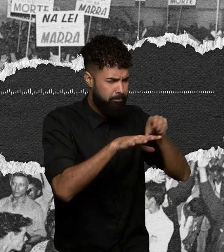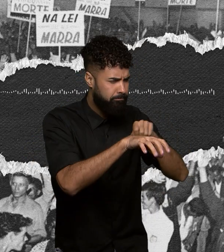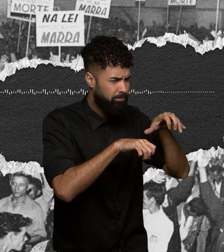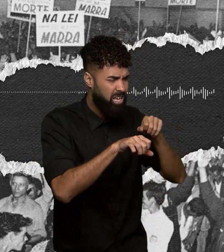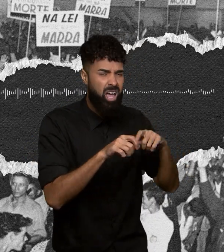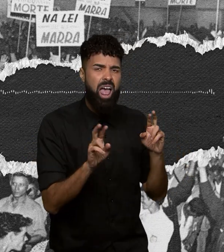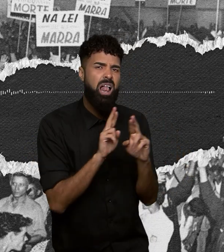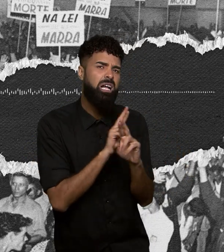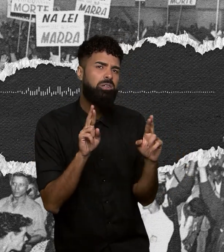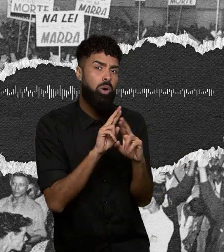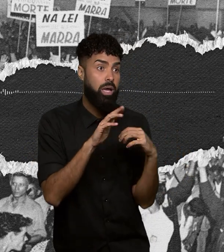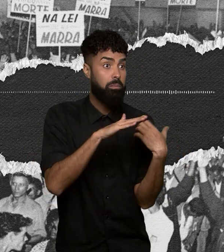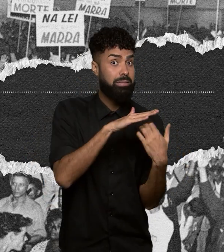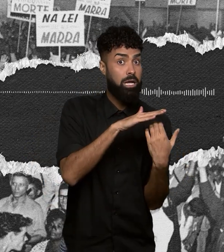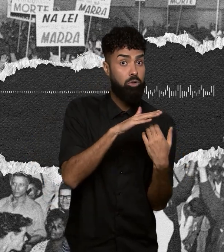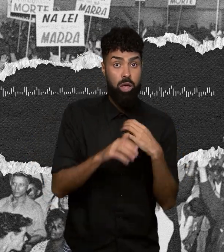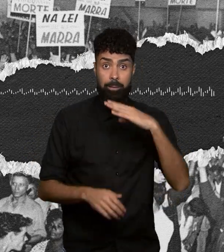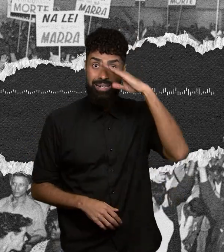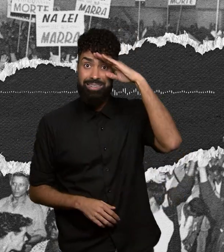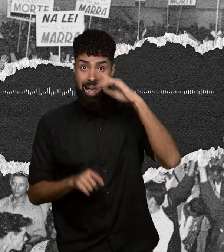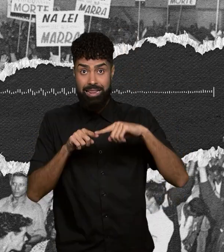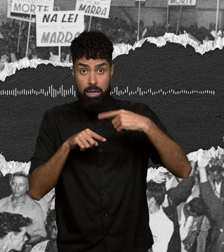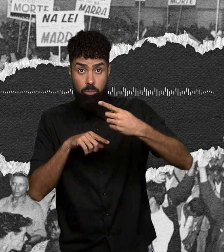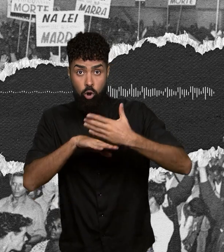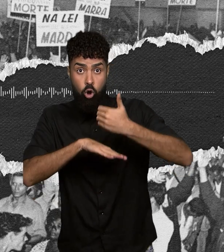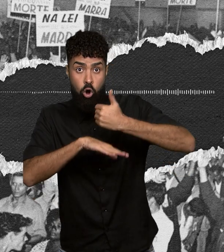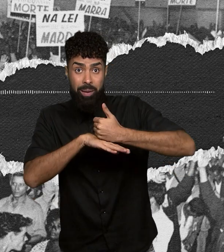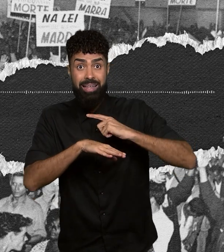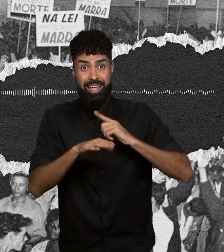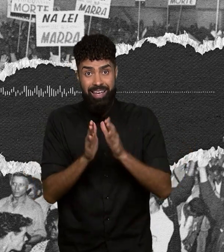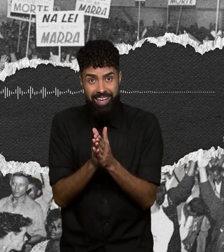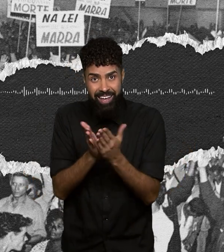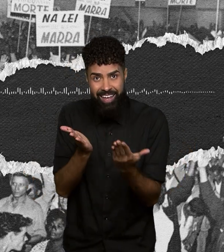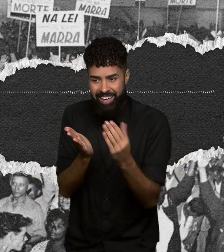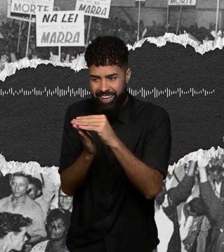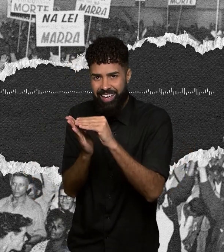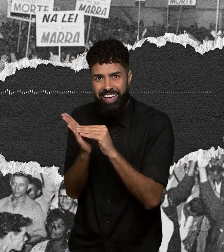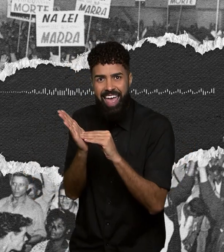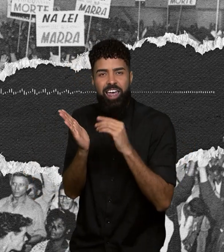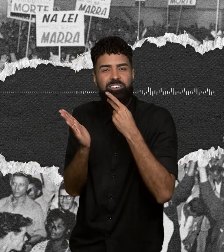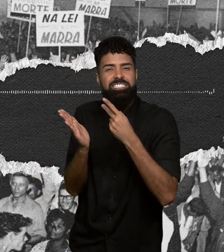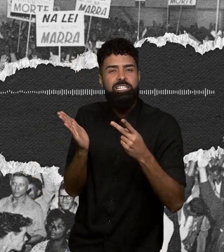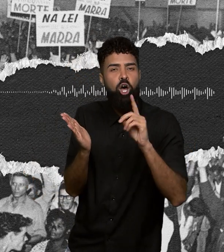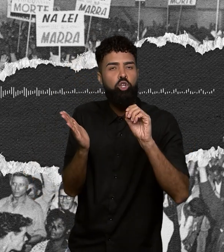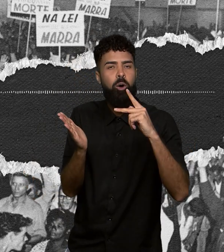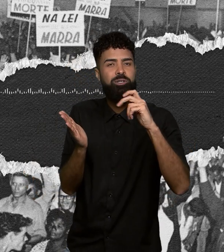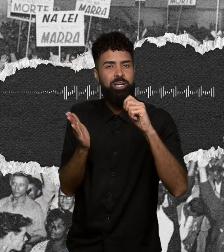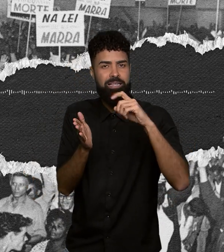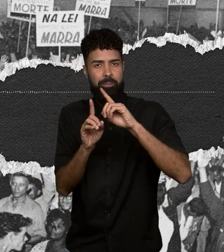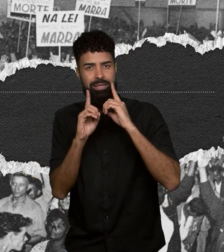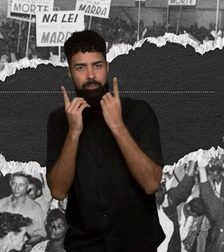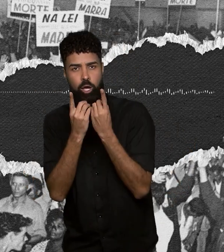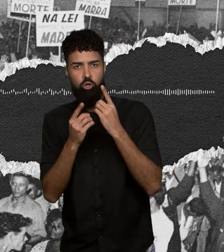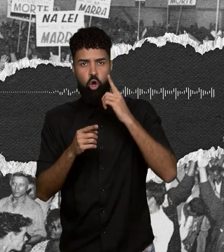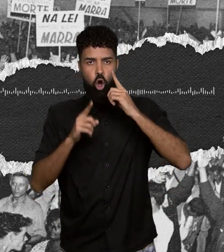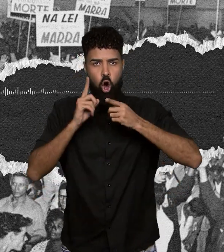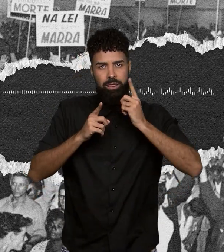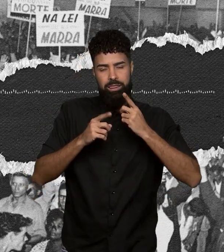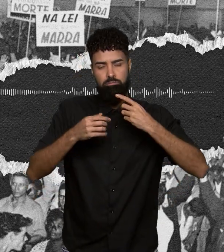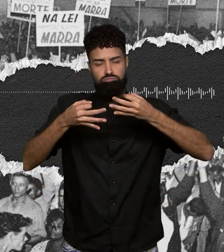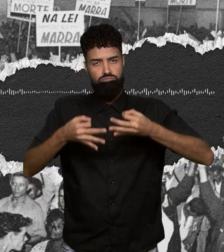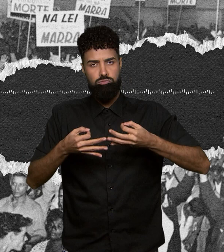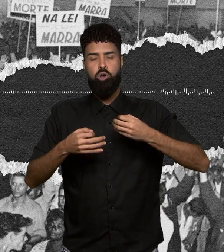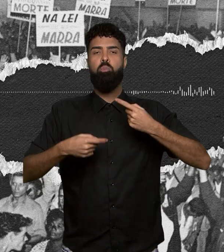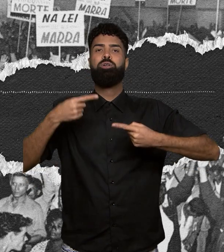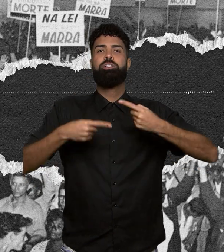empresários e militares depois do golpe com o livro de visitas do dops o departamento de ordem política e social em São Paulo um dos mais